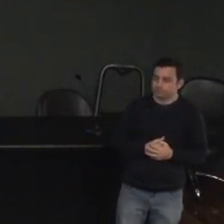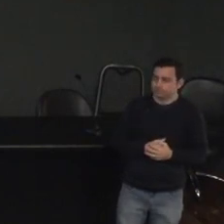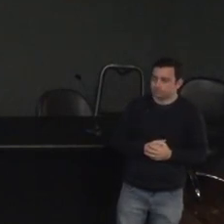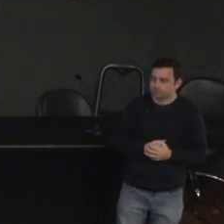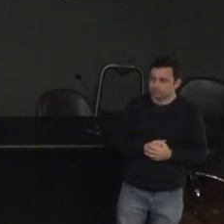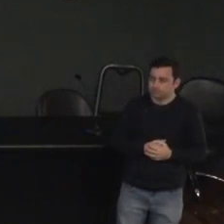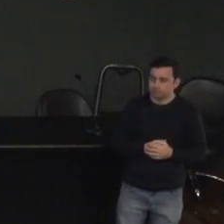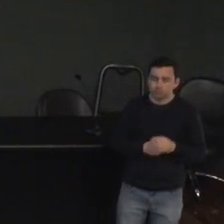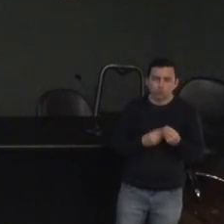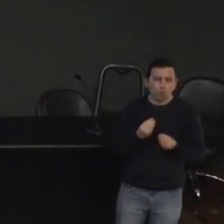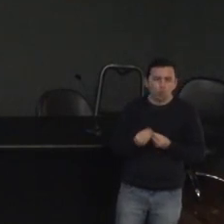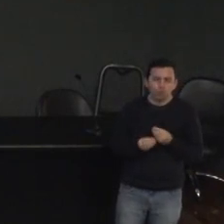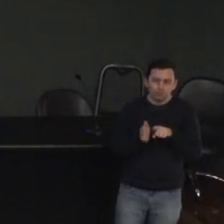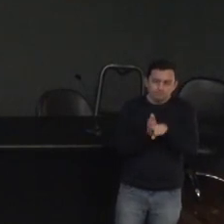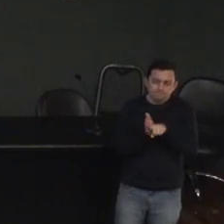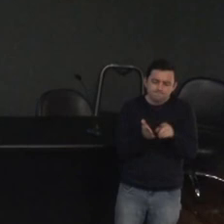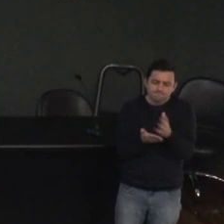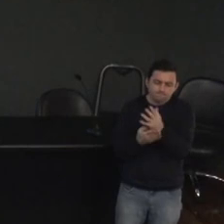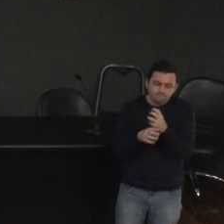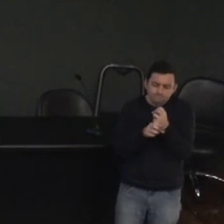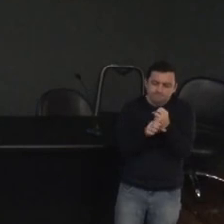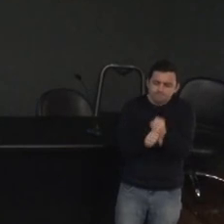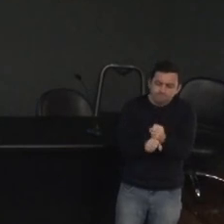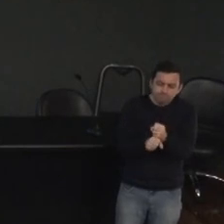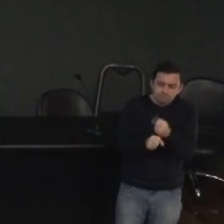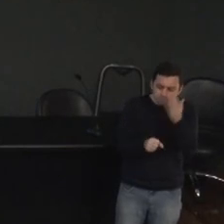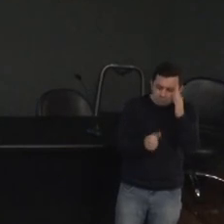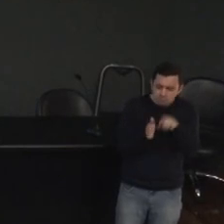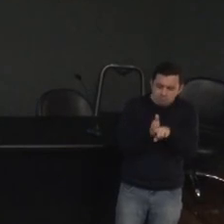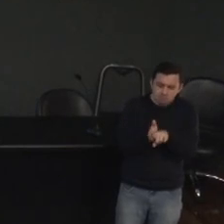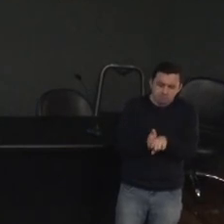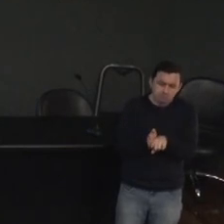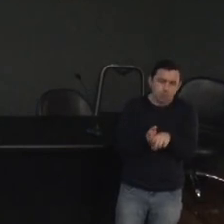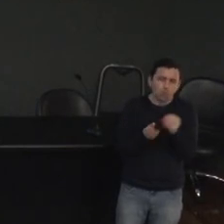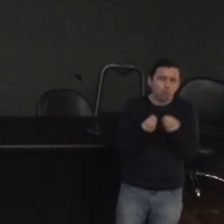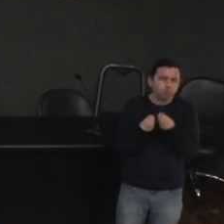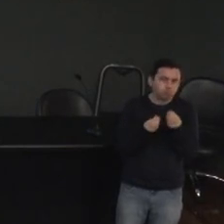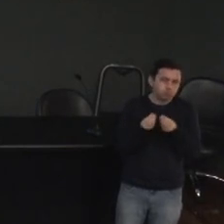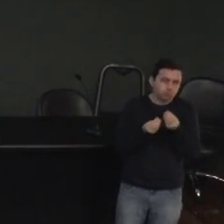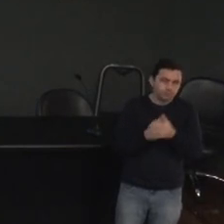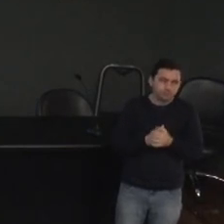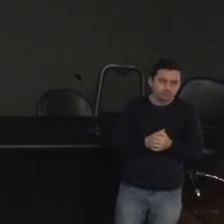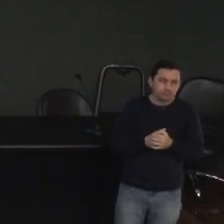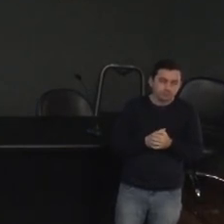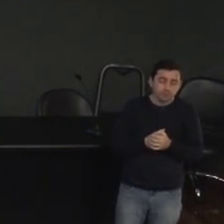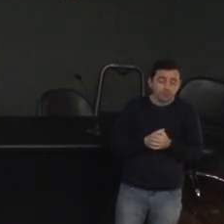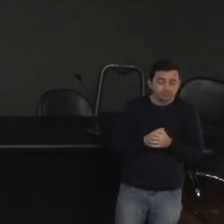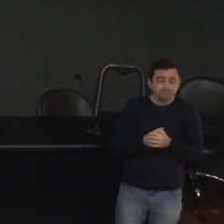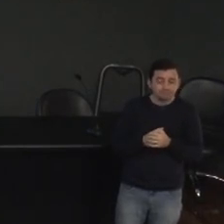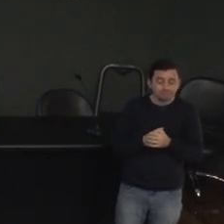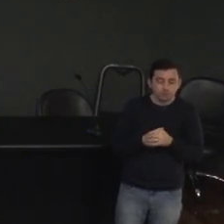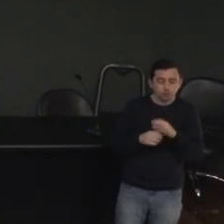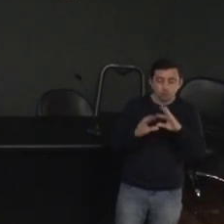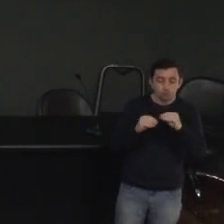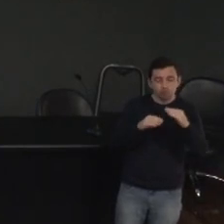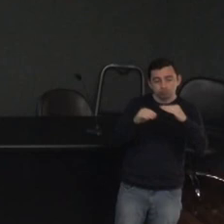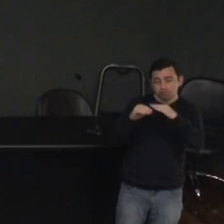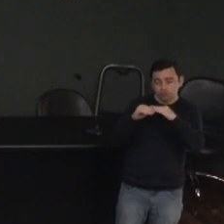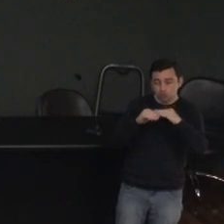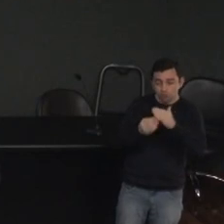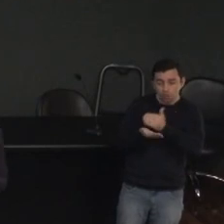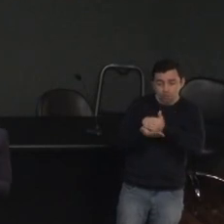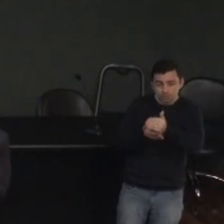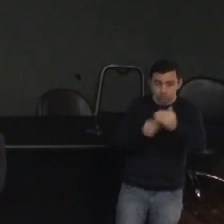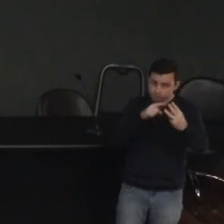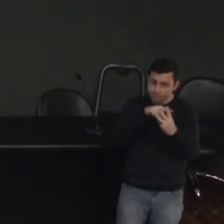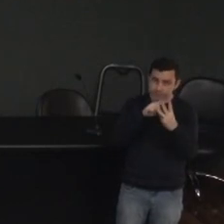como é que eu monto o inventário de dados Como regra pessoal se convencionou montar um inventário de dados com base em três